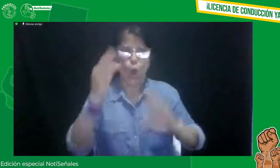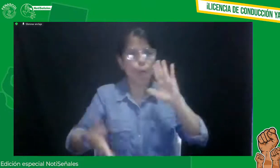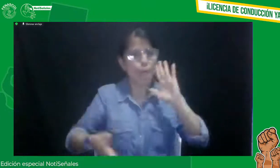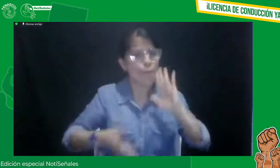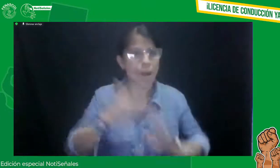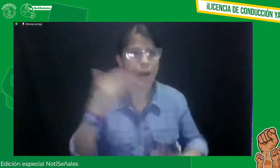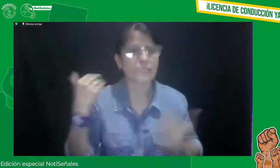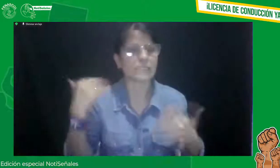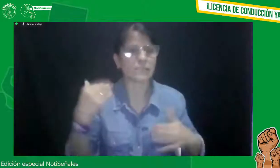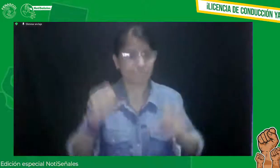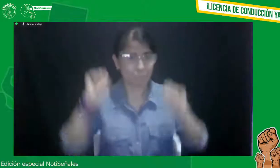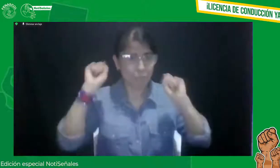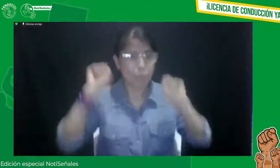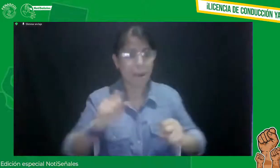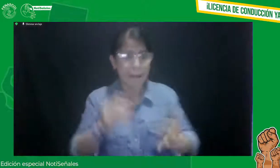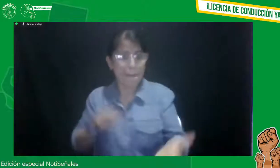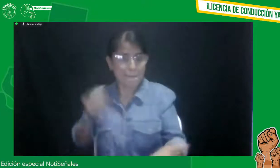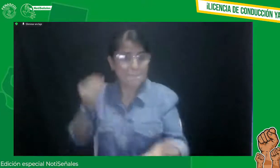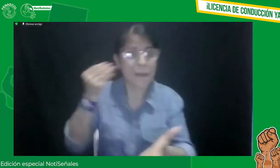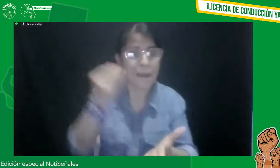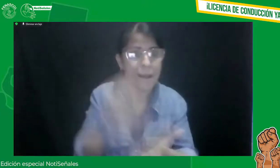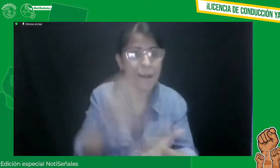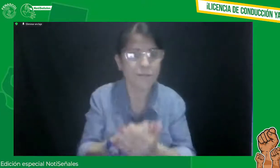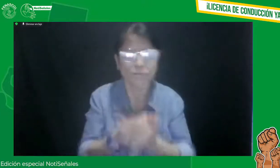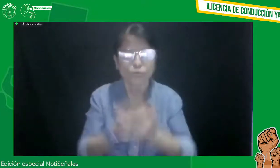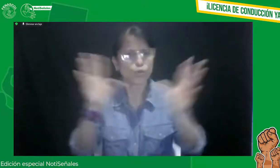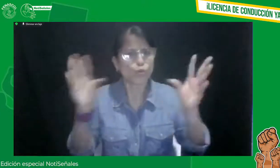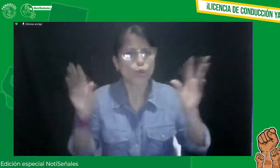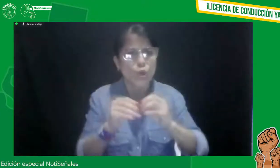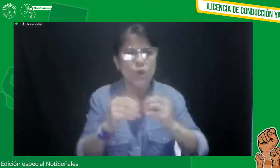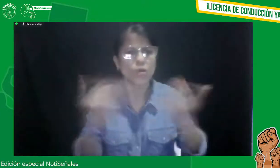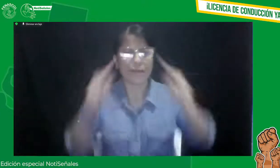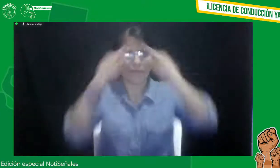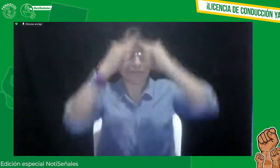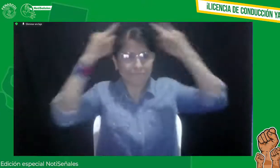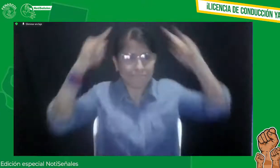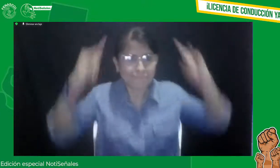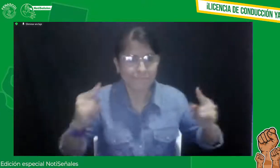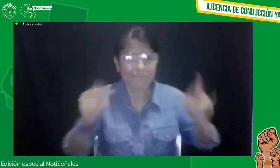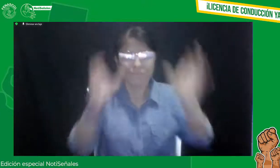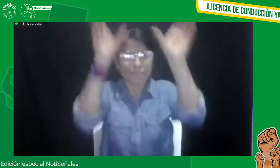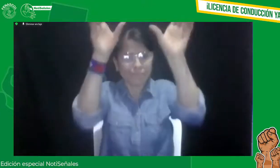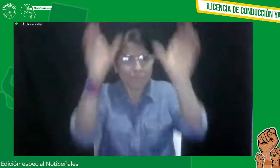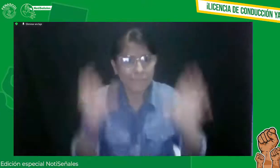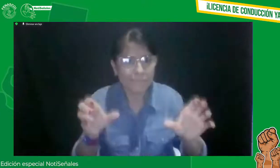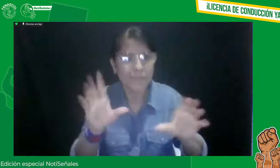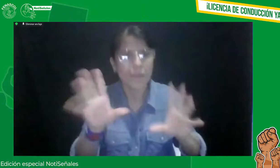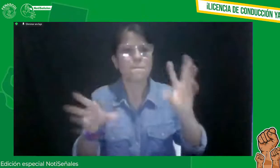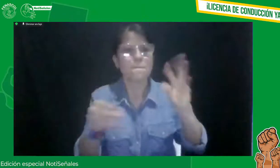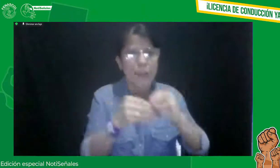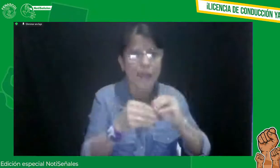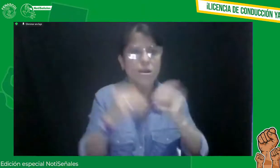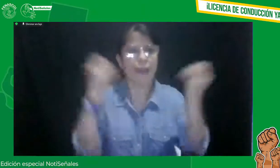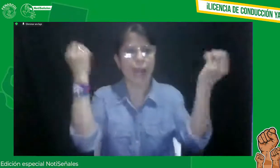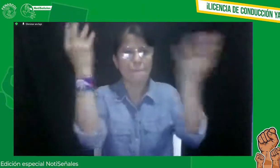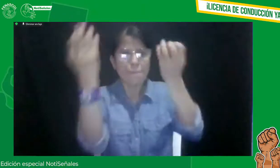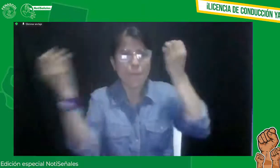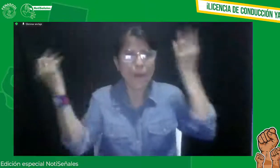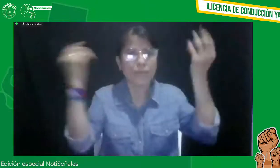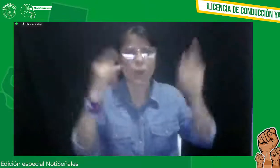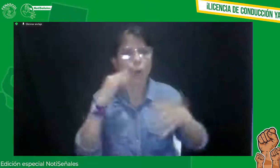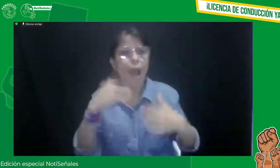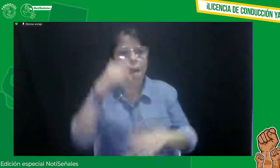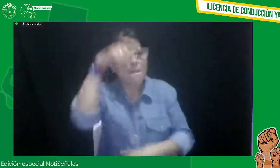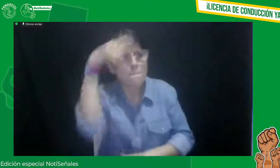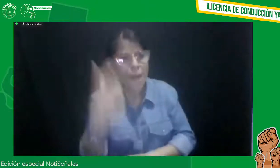o un lugar que provea de pronto como de las condiciones mínimas, y pues haciendo cuentas de cuánto